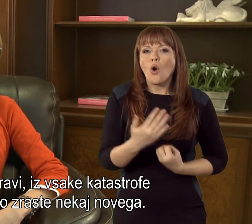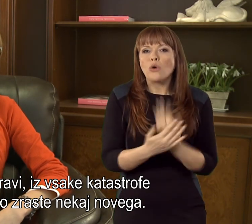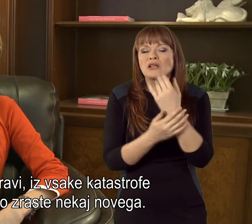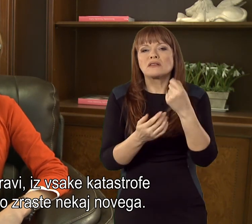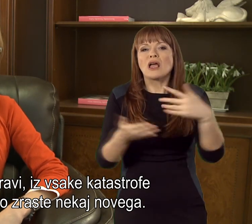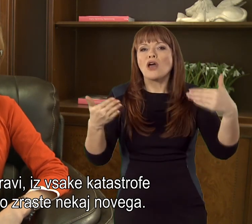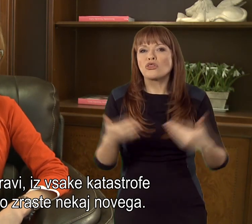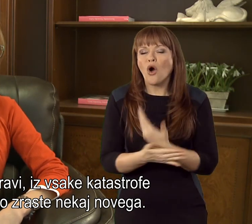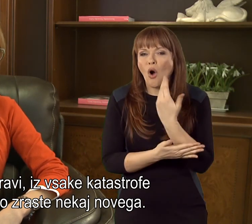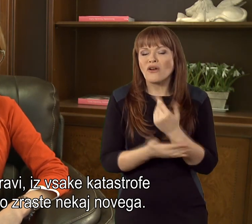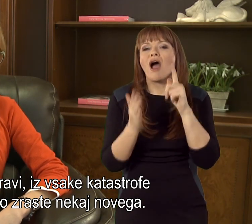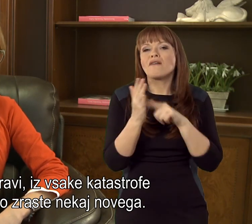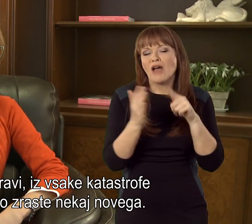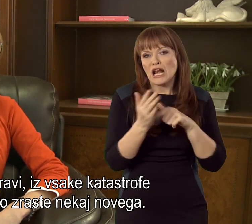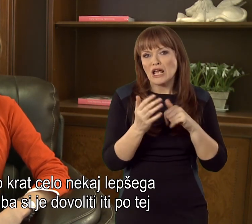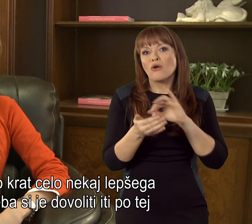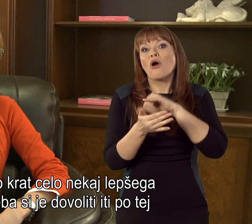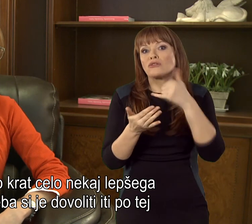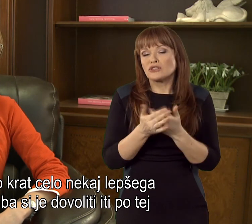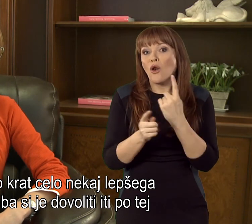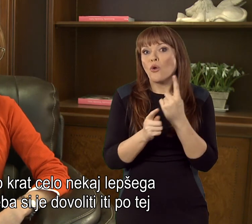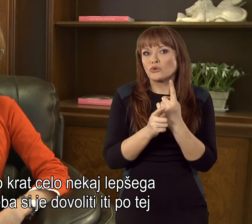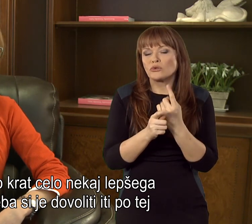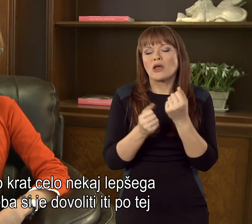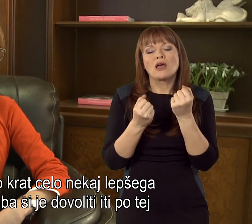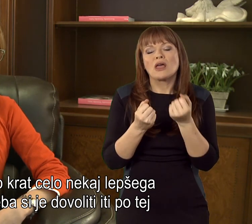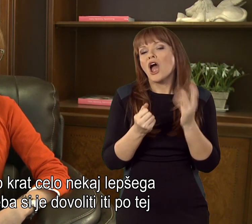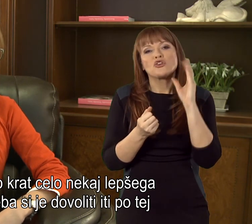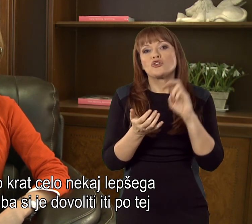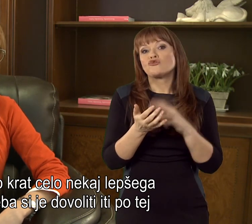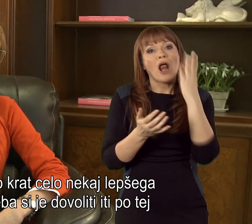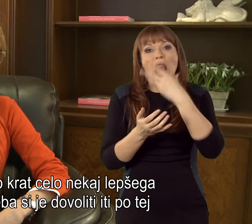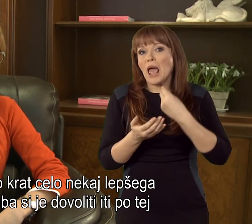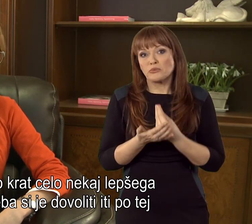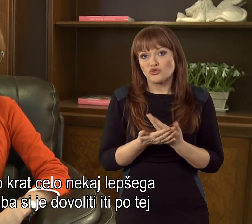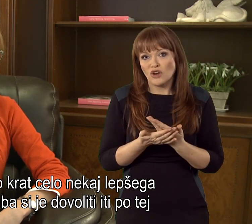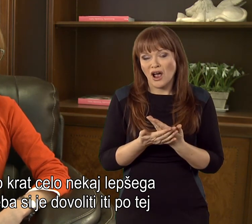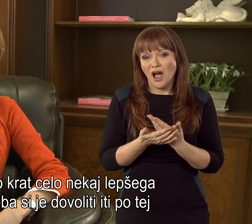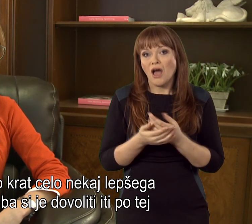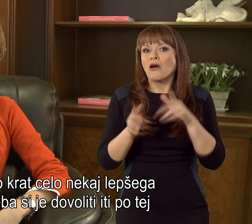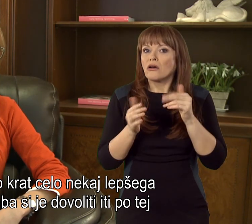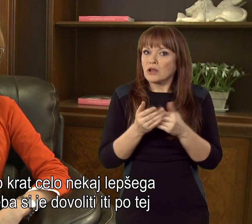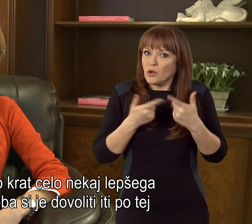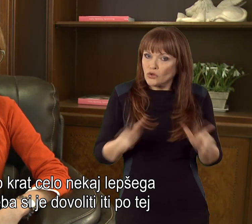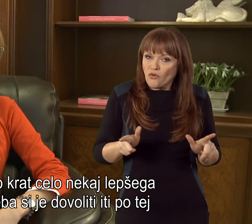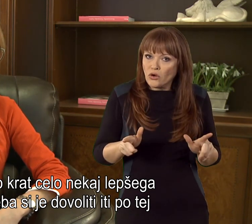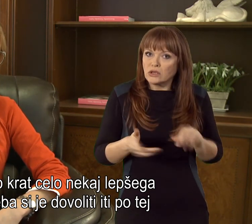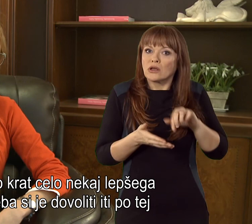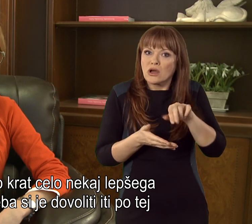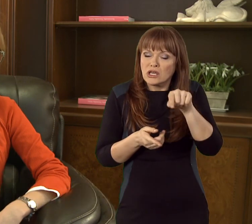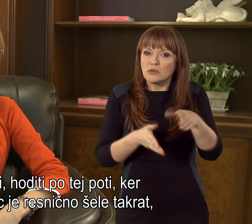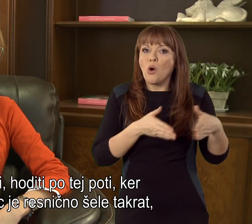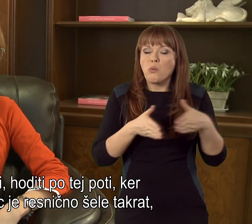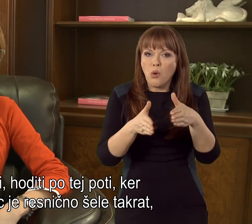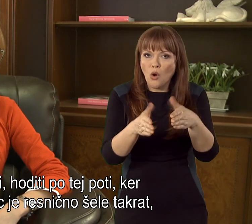lahko zraste nekaj novega, velikokrat lahko celo nekaj še celo zelo lepšega. In treba se je dovoliti iti po